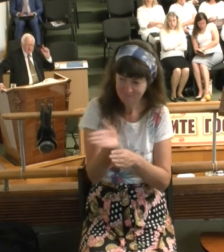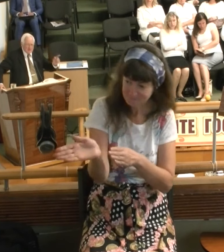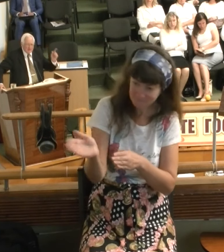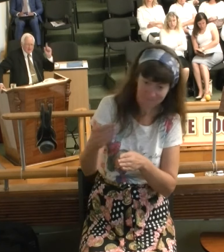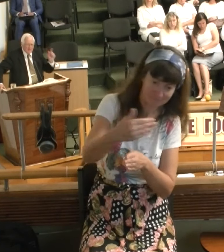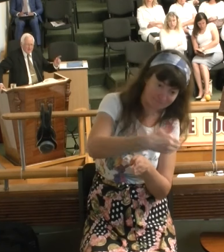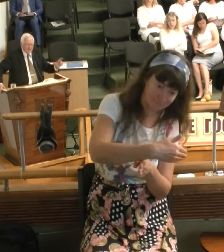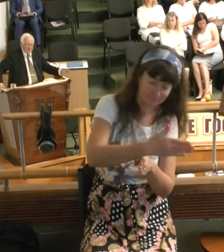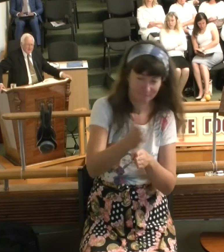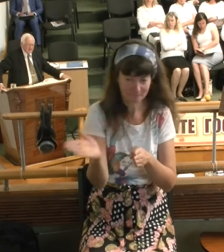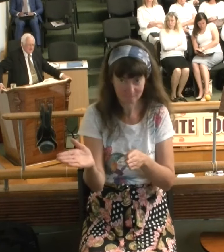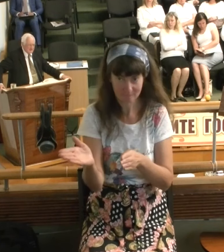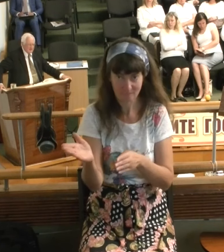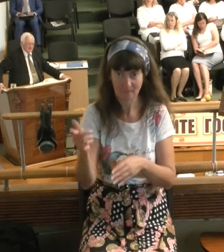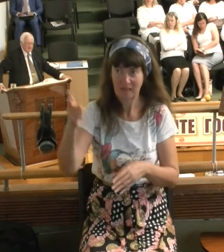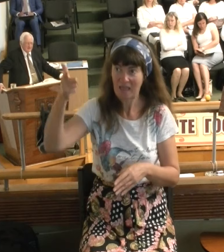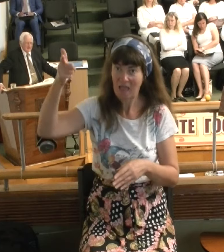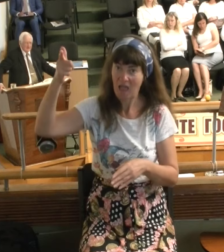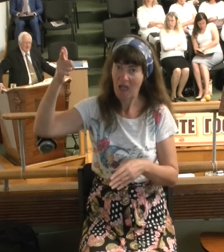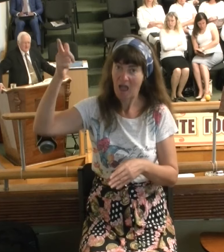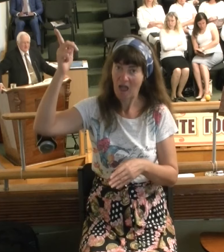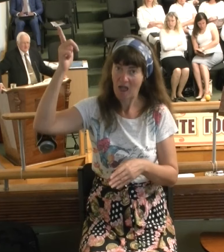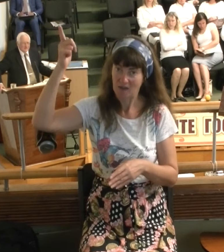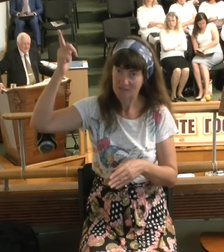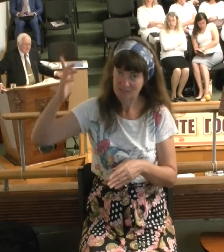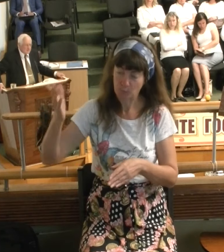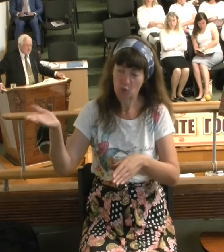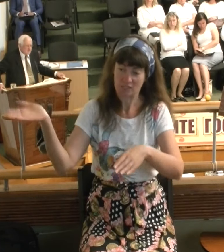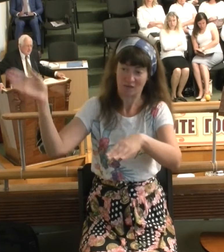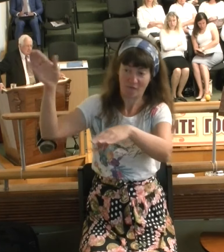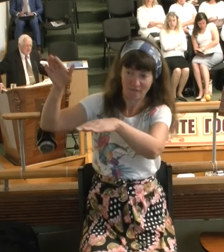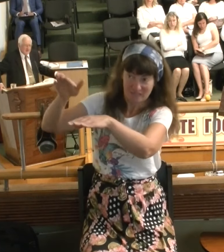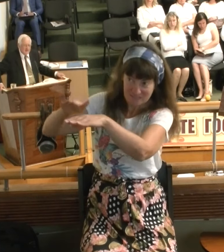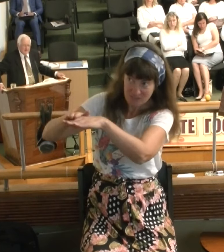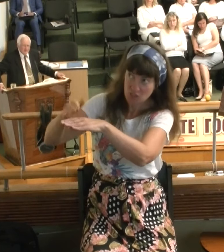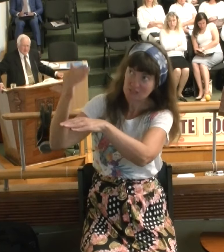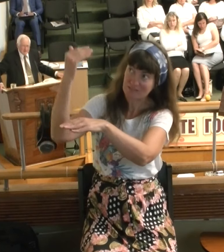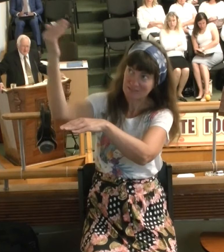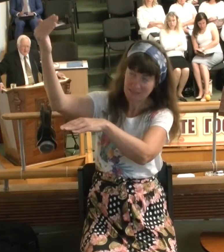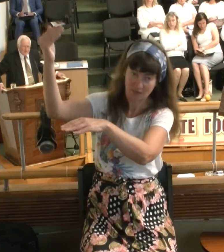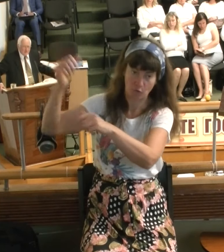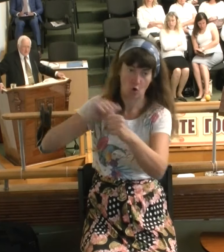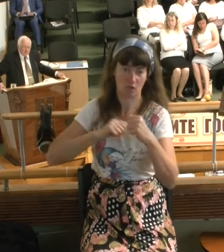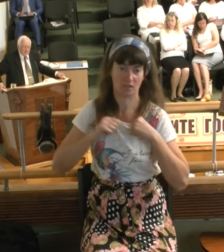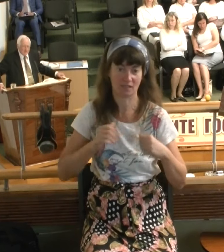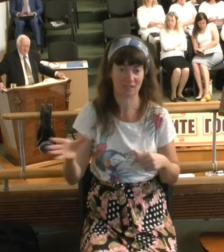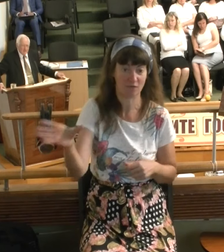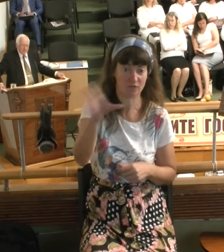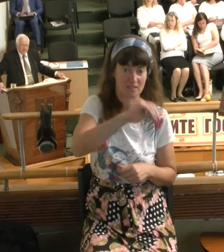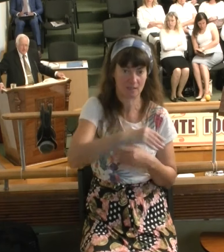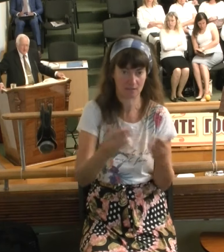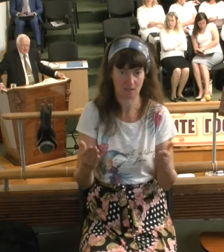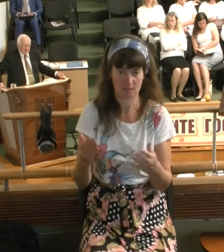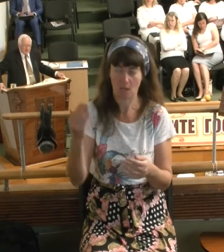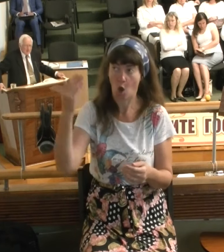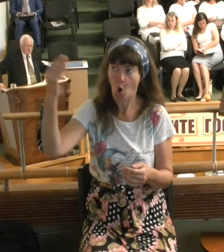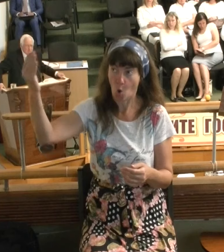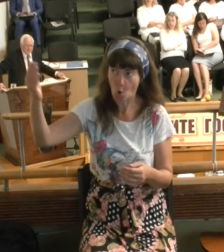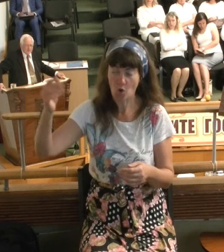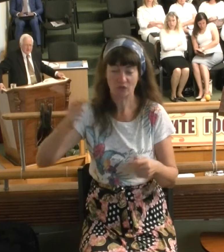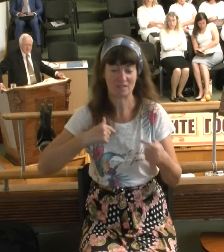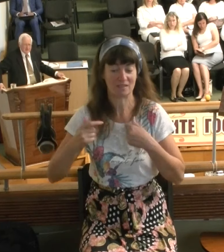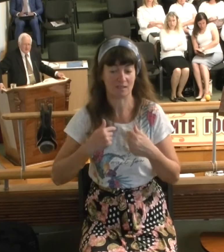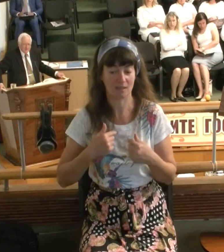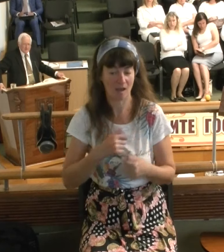Господь возложил на него грехи всех нас. Он истязуем был, но страдал добровольно, не открывал